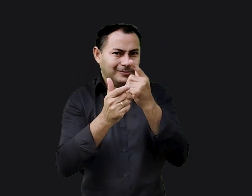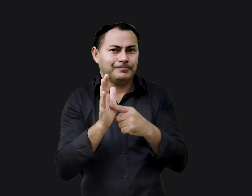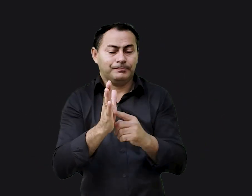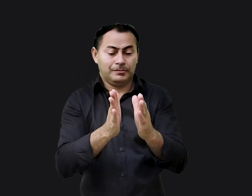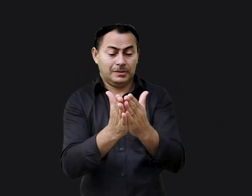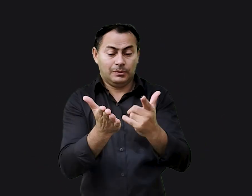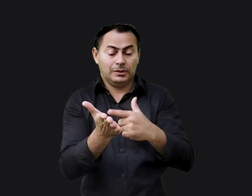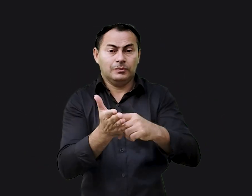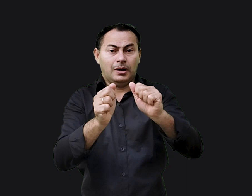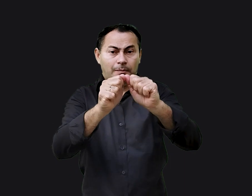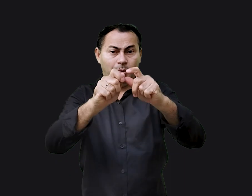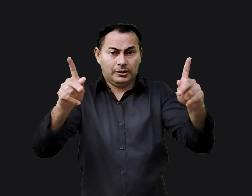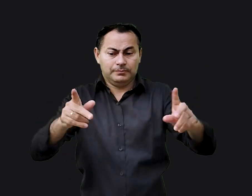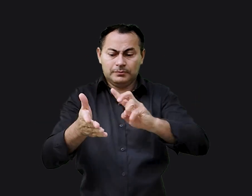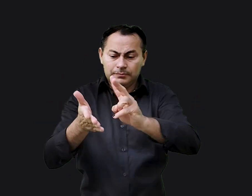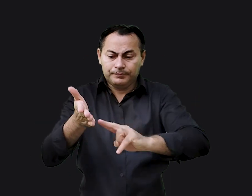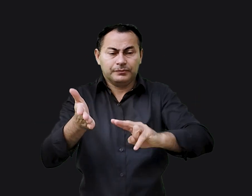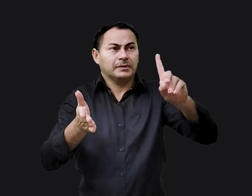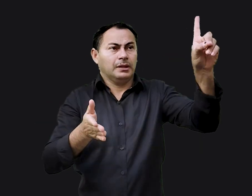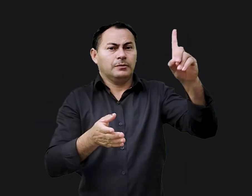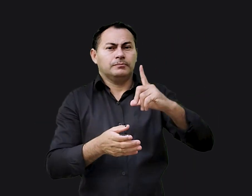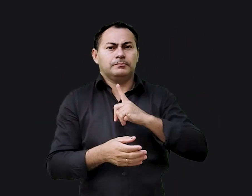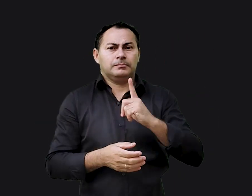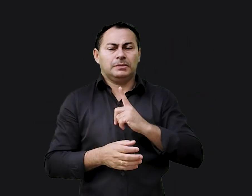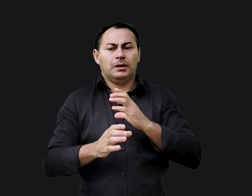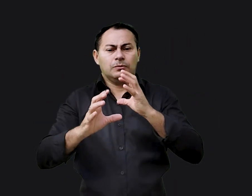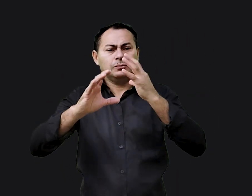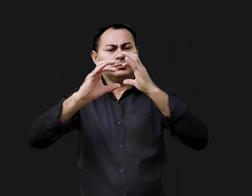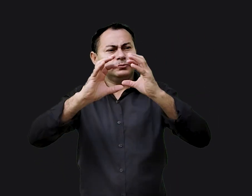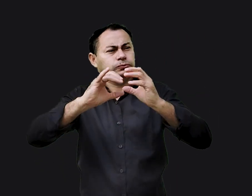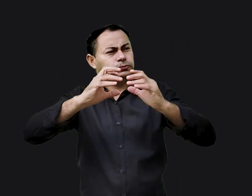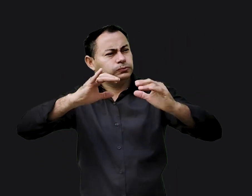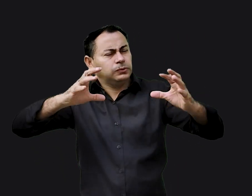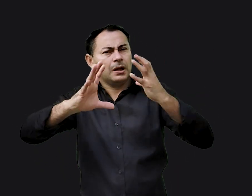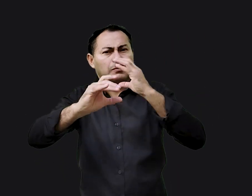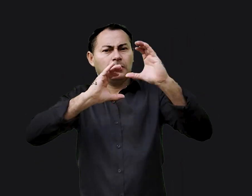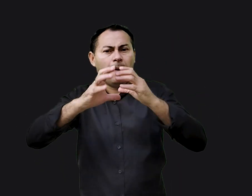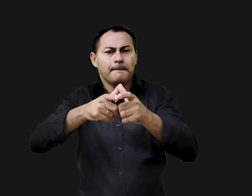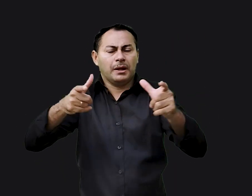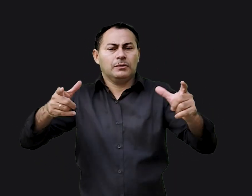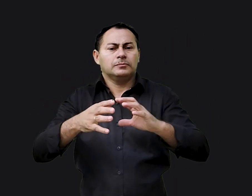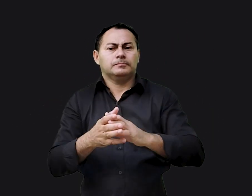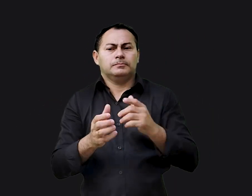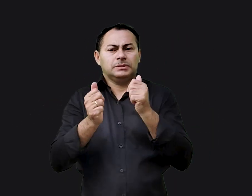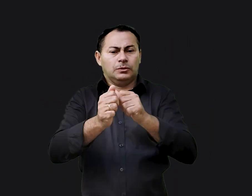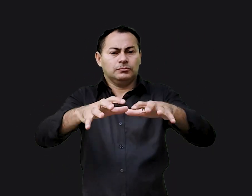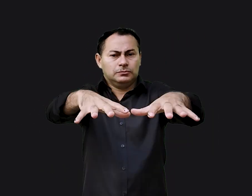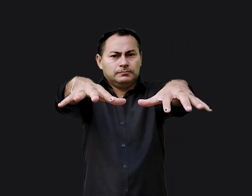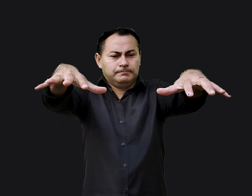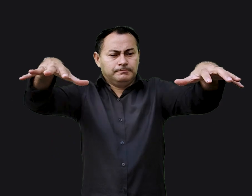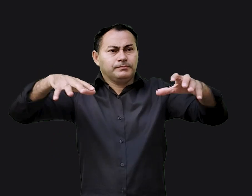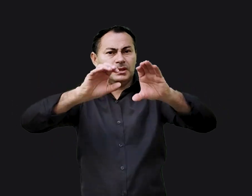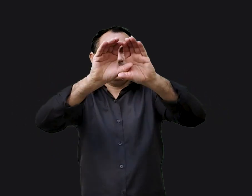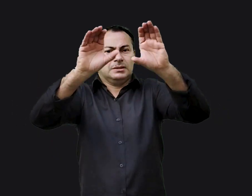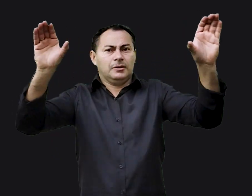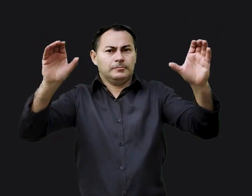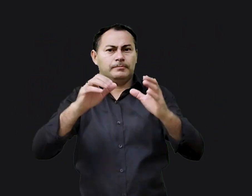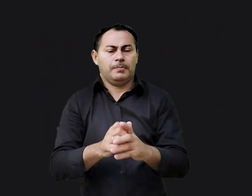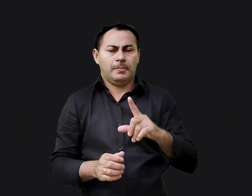ser linda hein no livro do apocalipse Lemos que Deus terá um couro maior que este ao redor do seu trono no